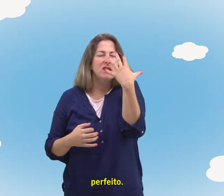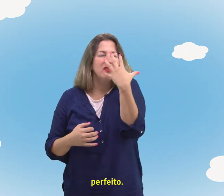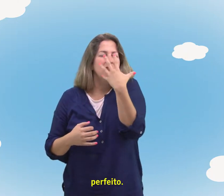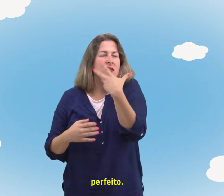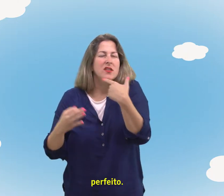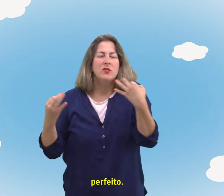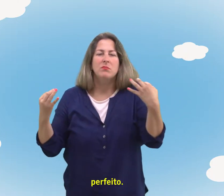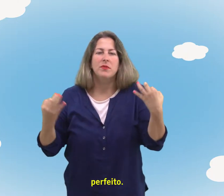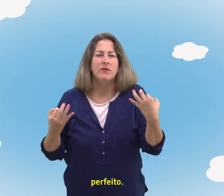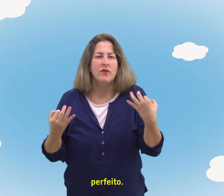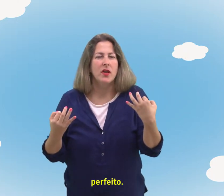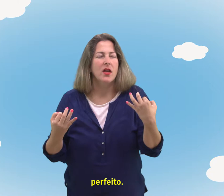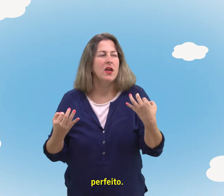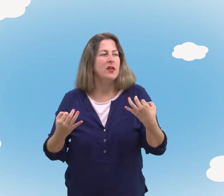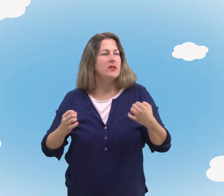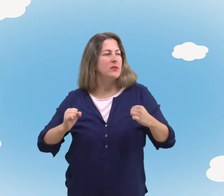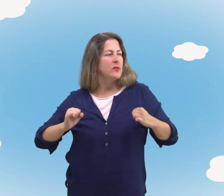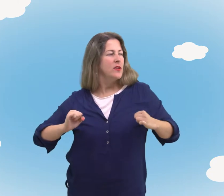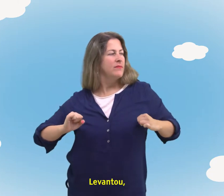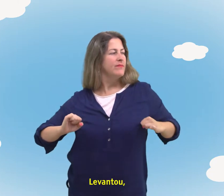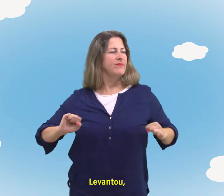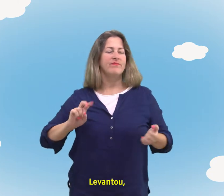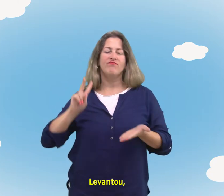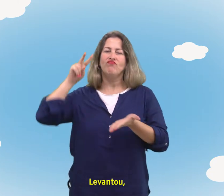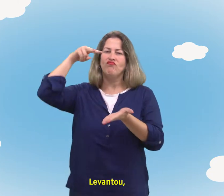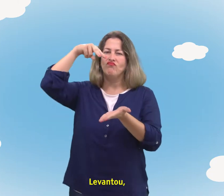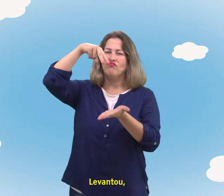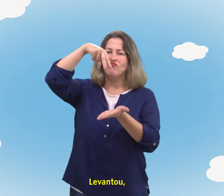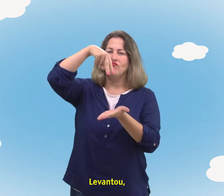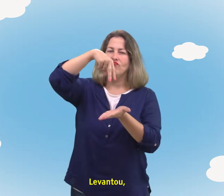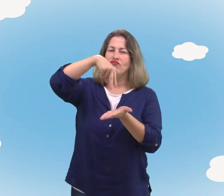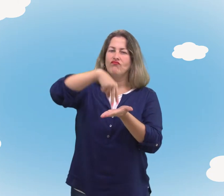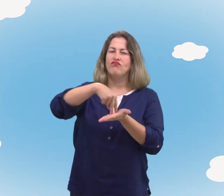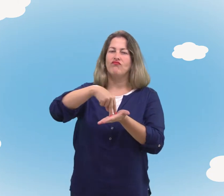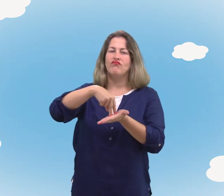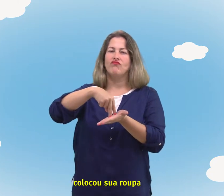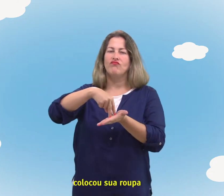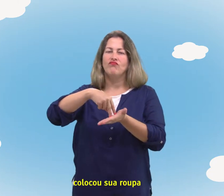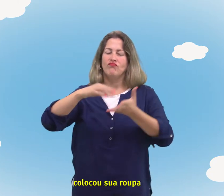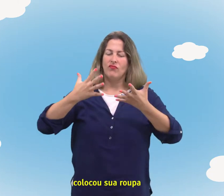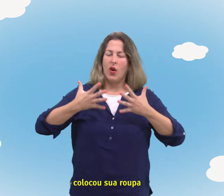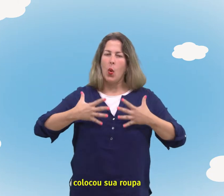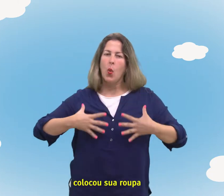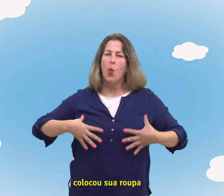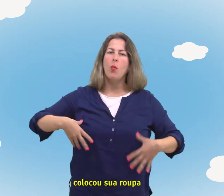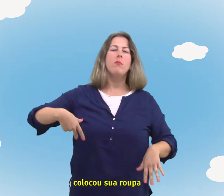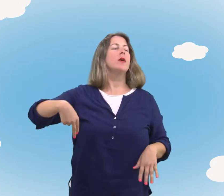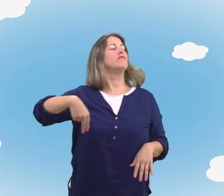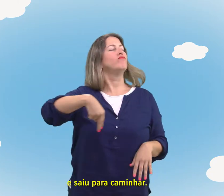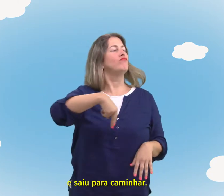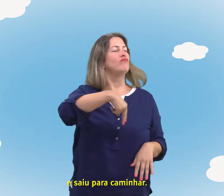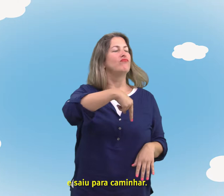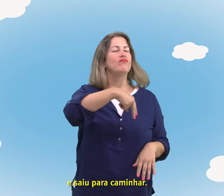perfeito levantou colocou sua roupa saiu a